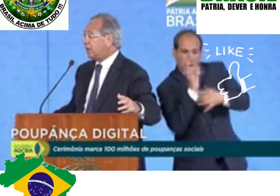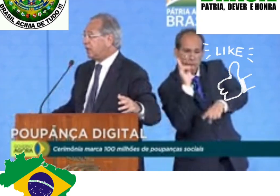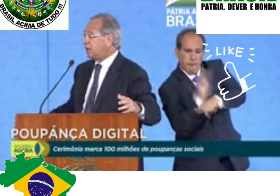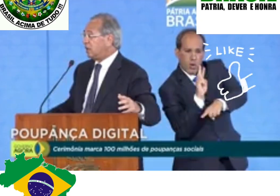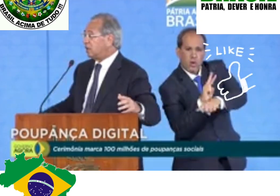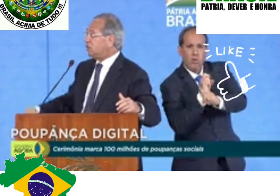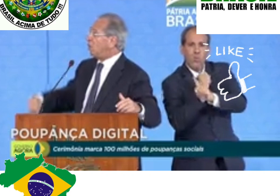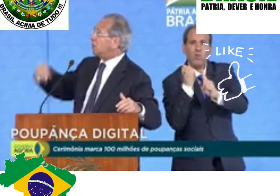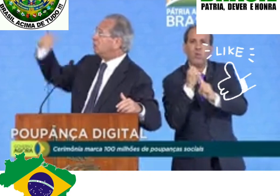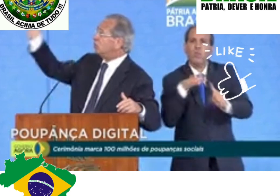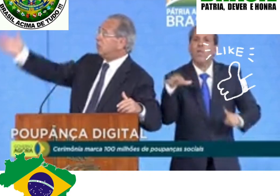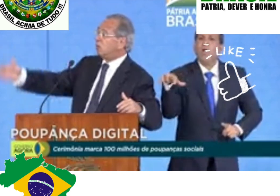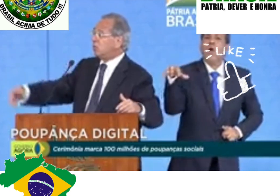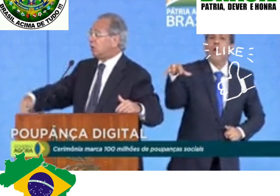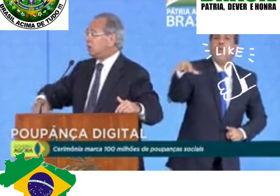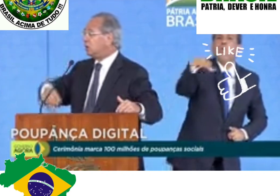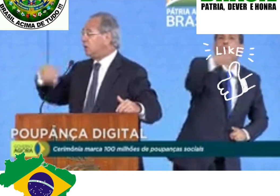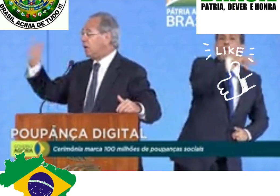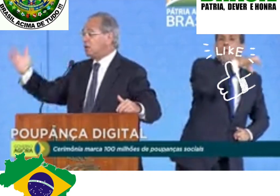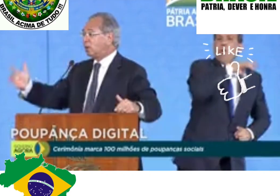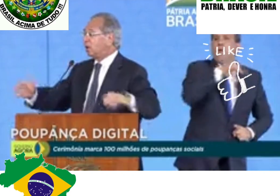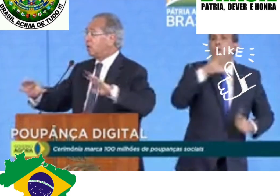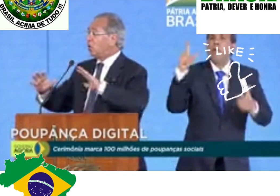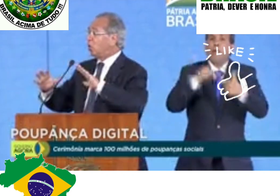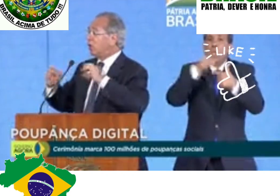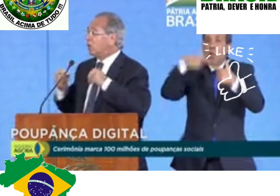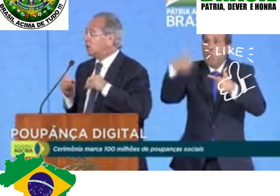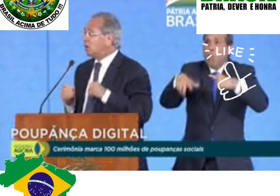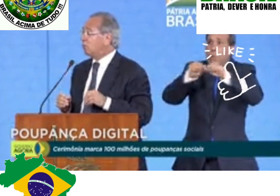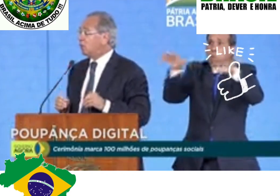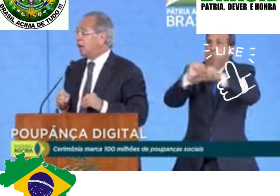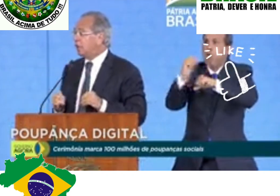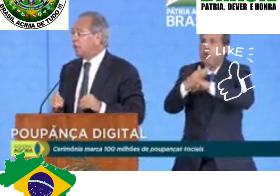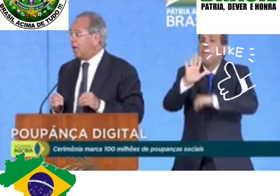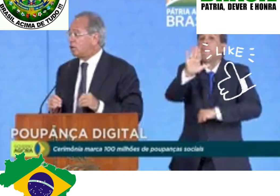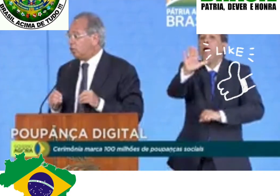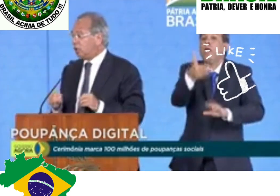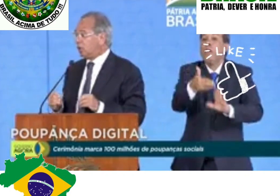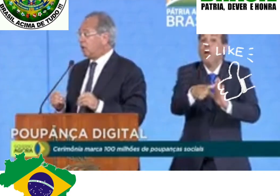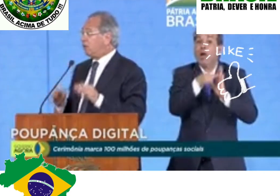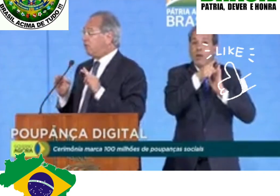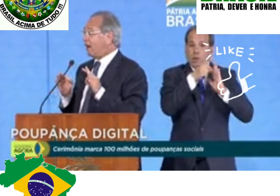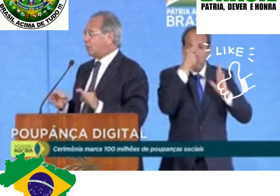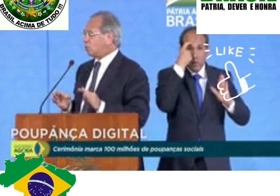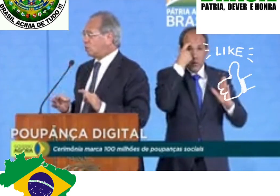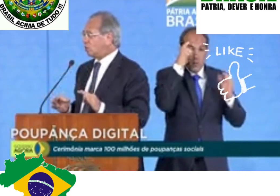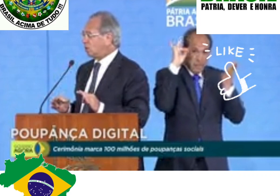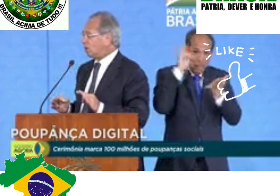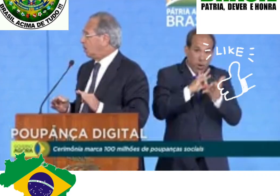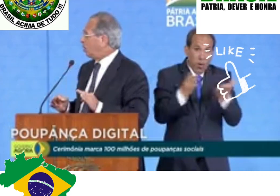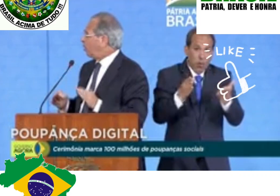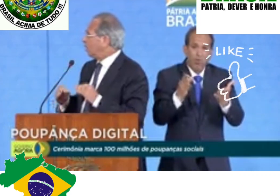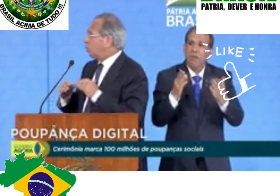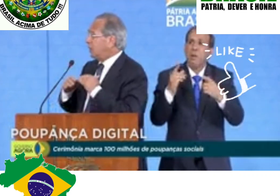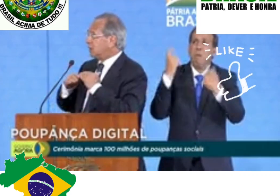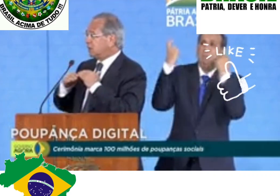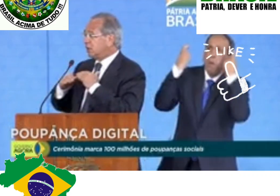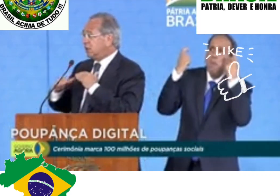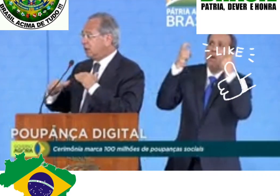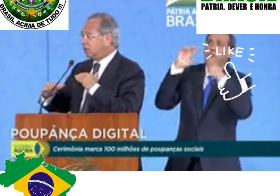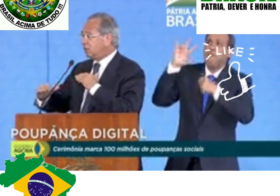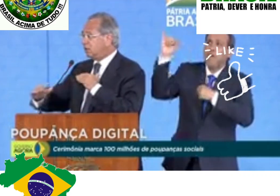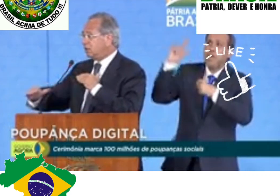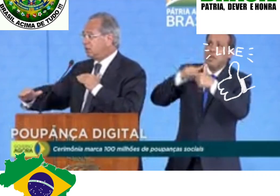acionar. Se vier uma segunda onda, se vier isso. O que nós temos de realidade hoje? Fatos. Uma